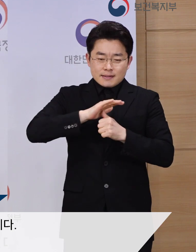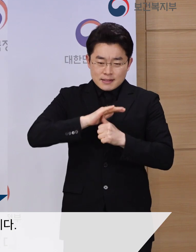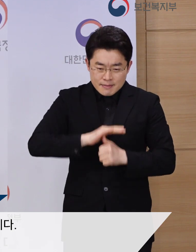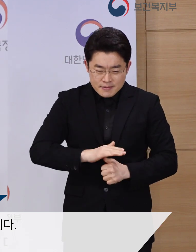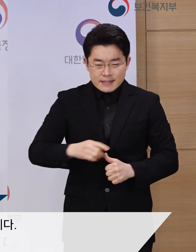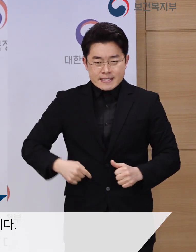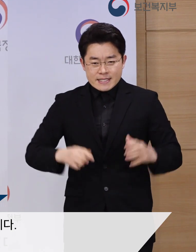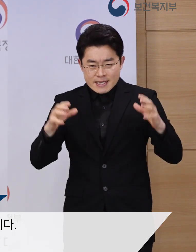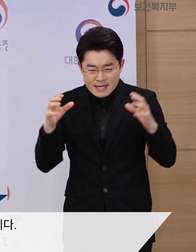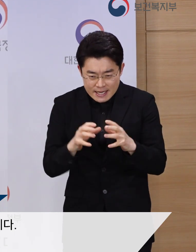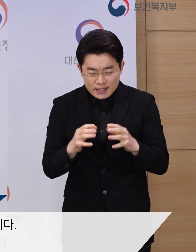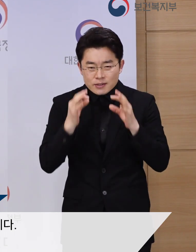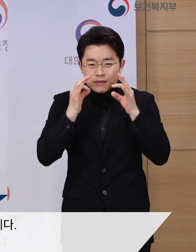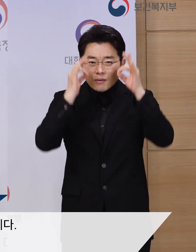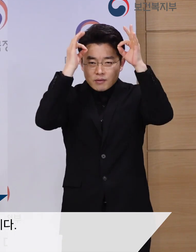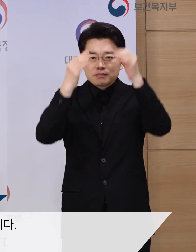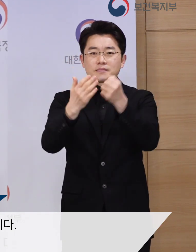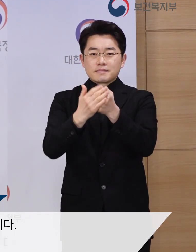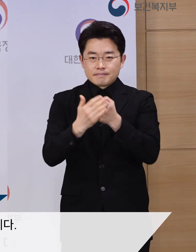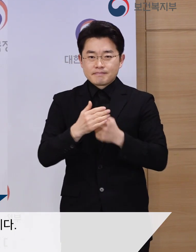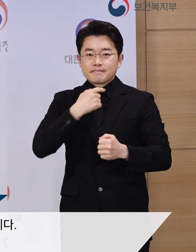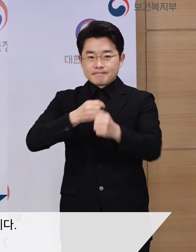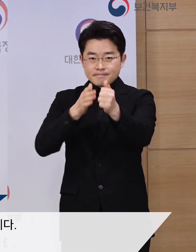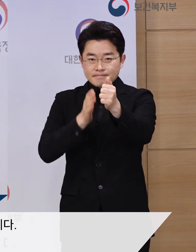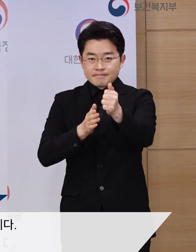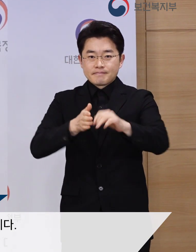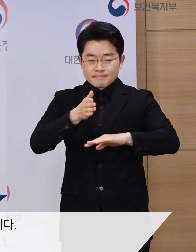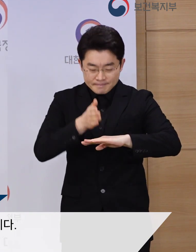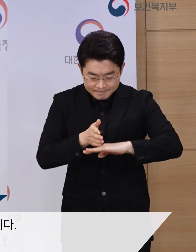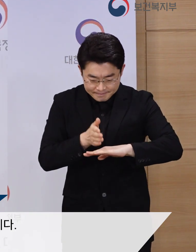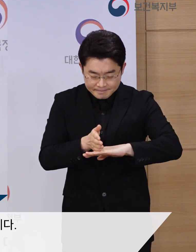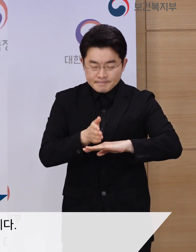조금만 더 참고 함께 노력해 주시기를 부탁드립니다. 감사합니다.